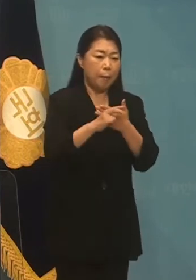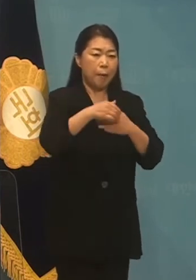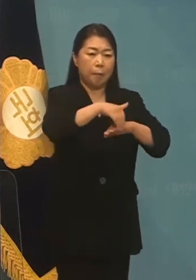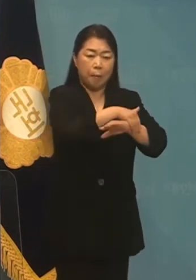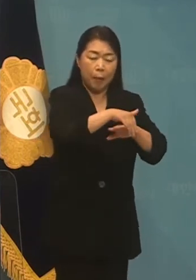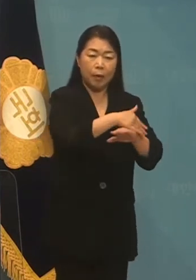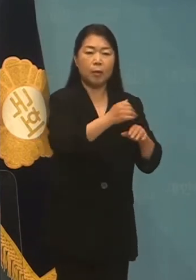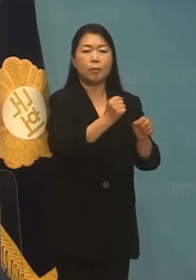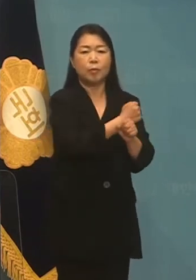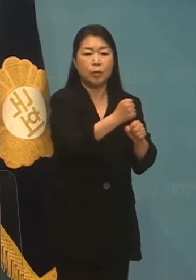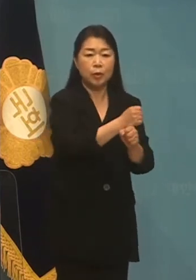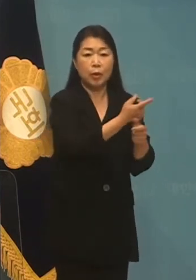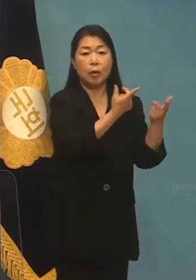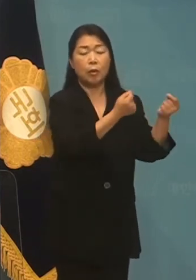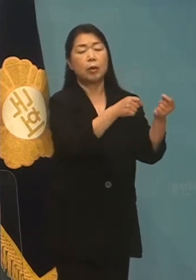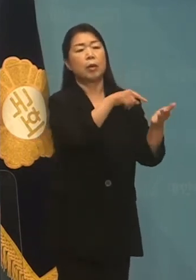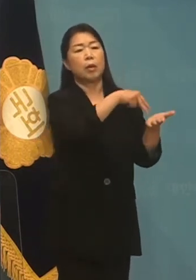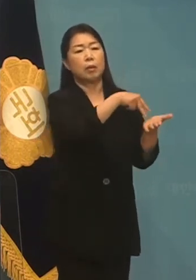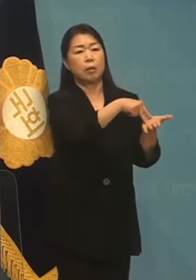당이 이제는